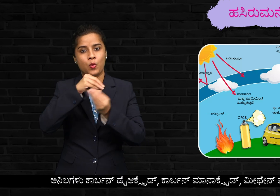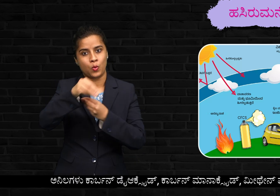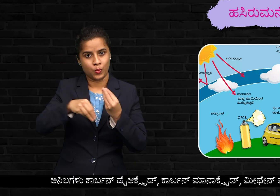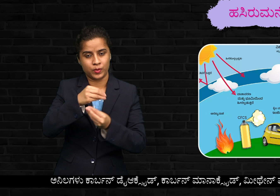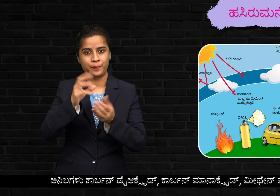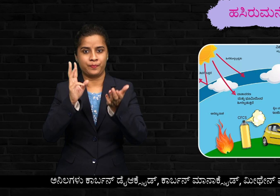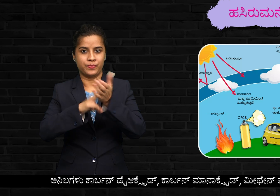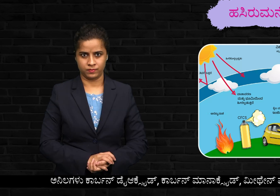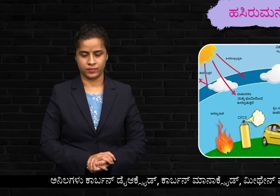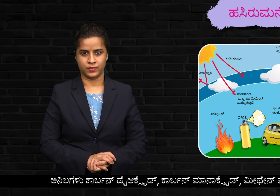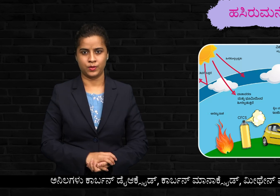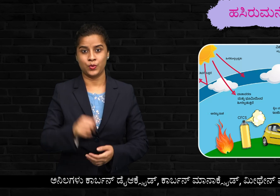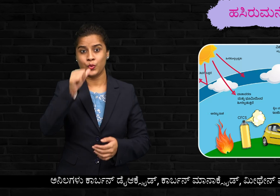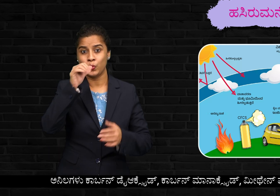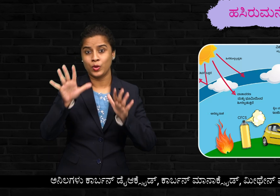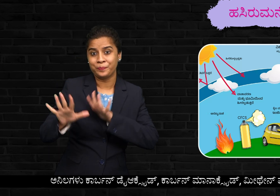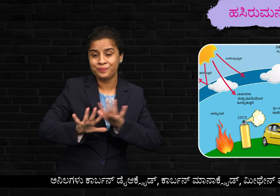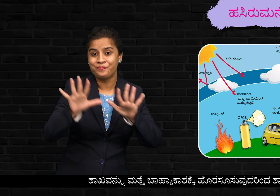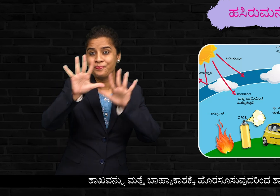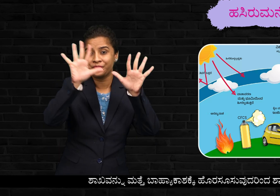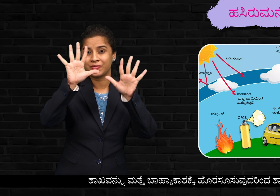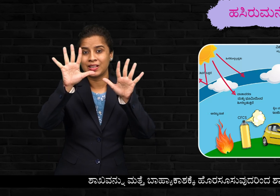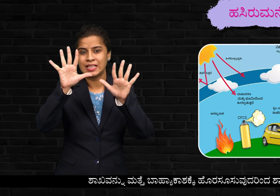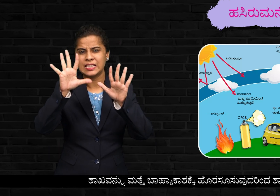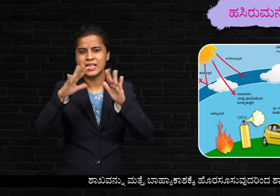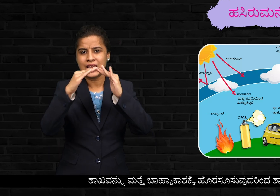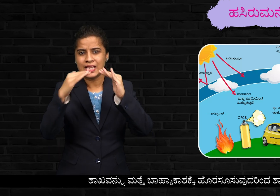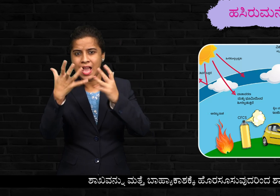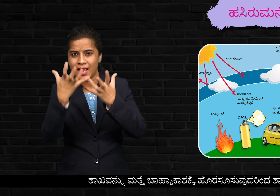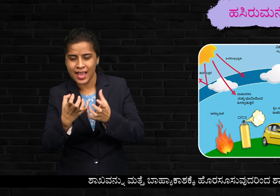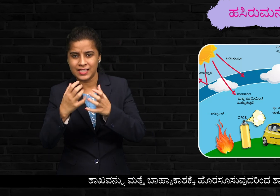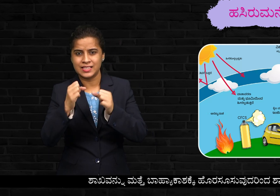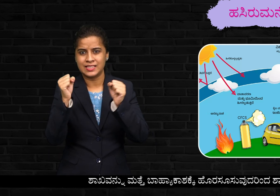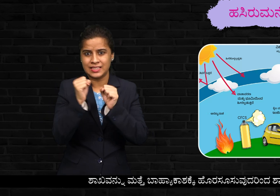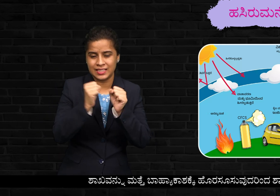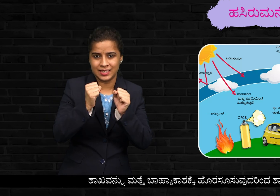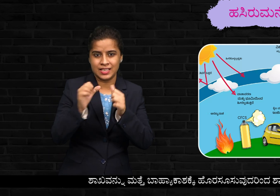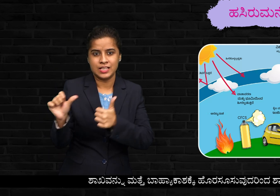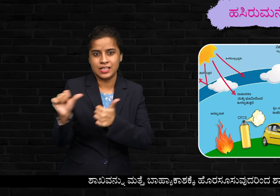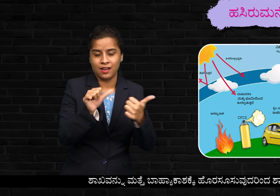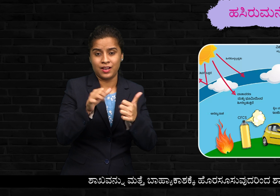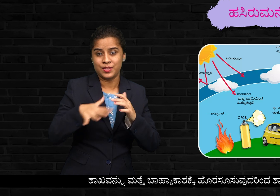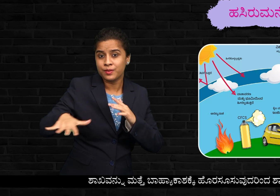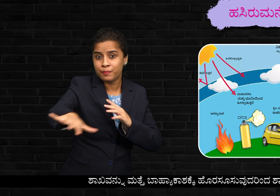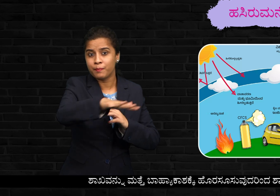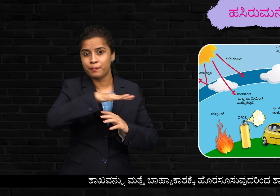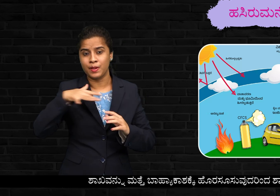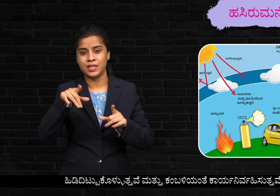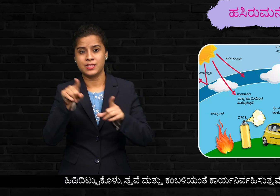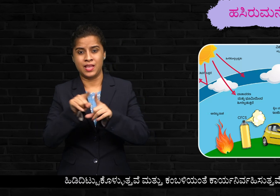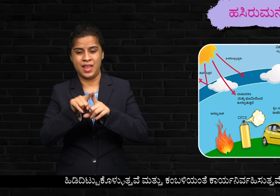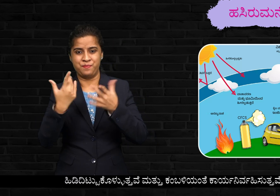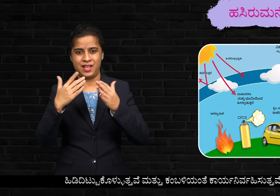ಕಾರ್ಬನ್ ಮೊನಾಕ್ಸೈಡ್, ಮೀಥೇನ್ ಮತ್ತು ನೀರಿನ ಆವಿಯ ಶಾಖವನ್ನು ಮತ್ತೆ ಬಾಹ್ಯಾಕಾಶಕ್ಕೆ ಹೊರಸೂಸುವುದರಿಂದ